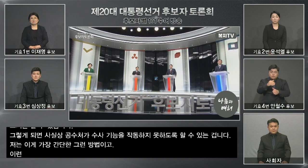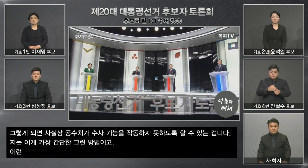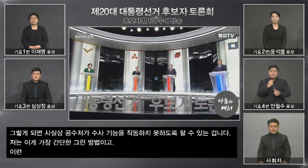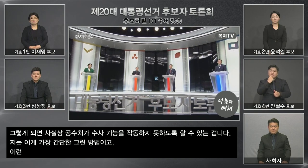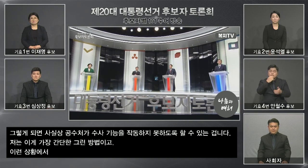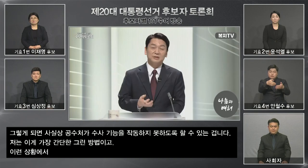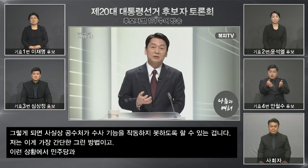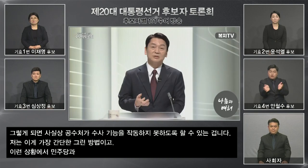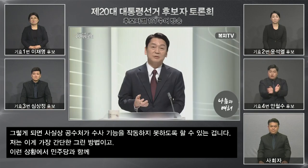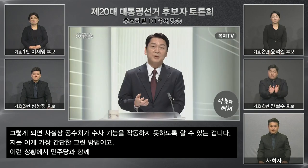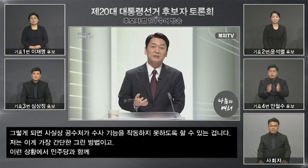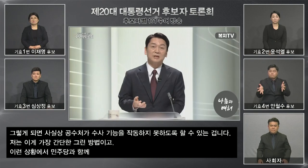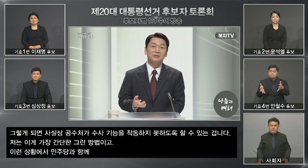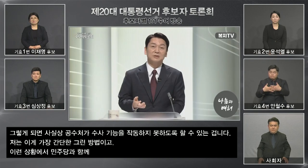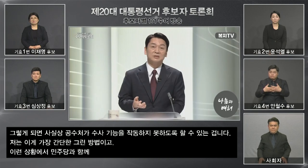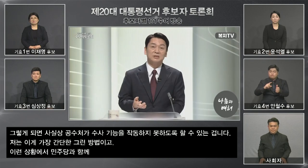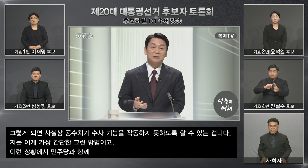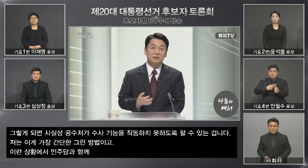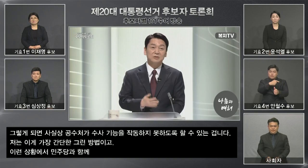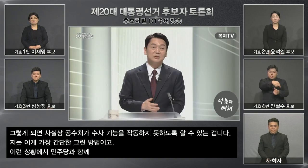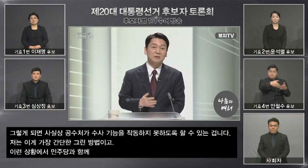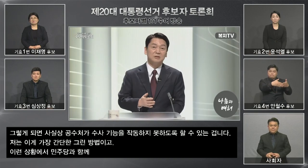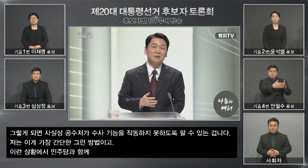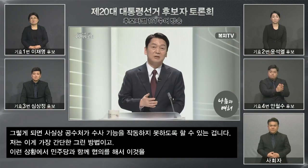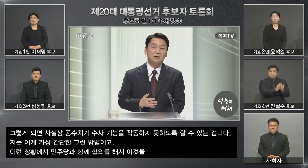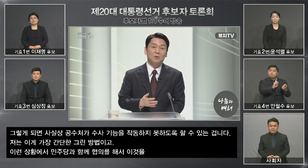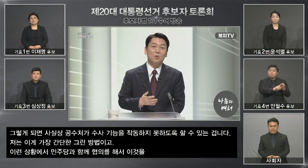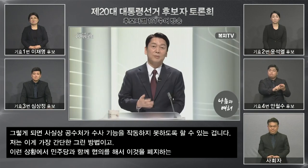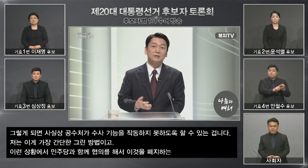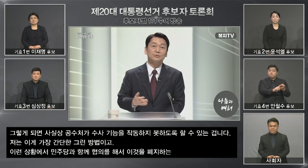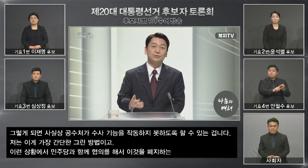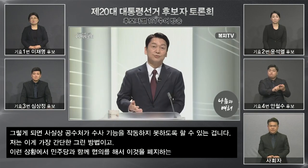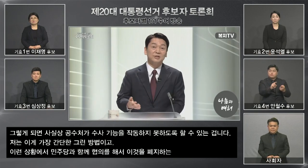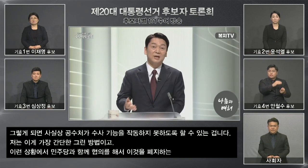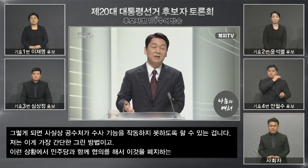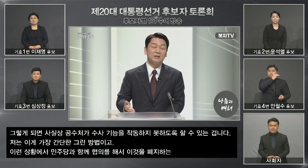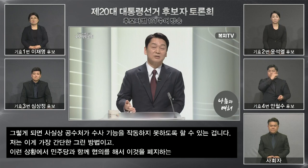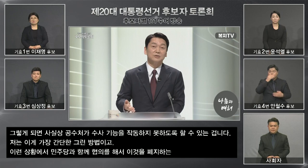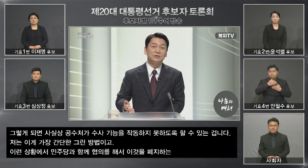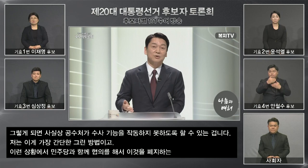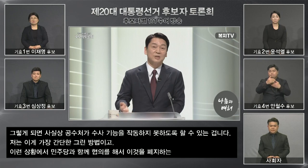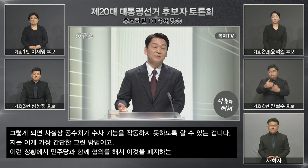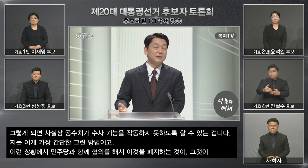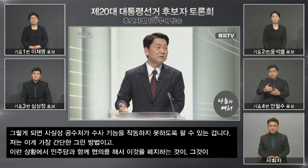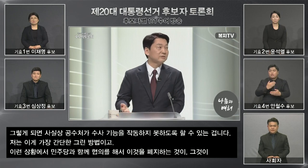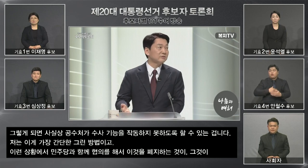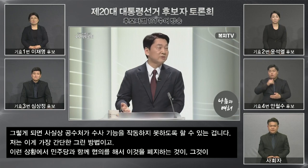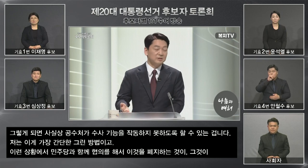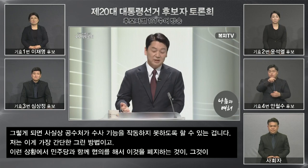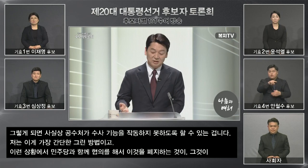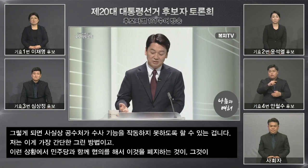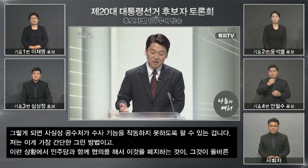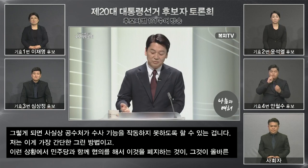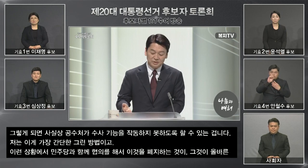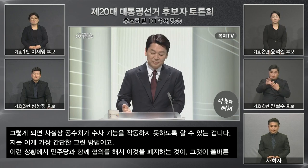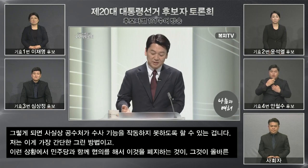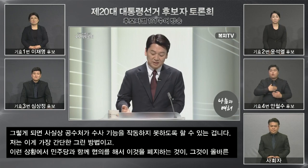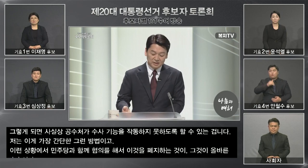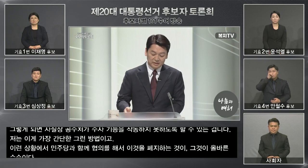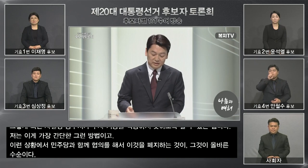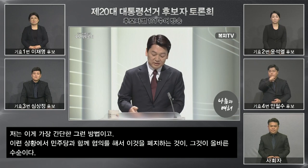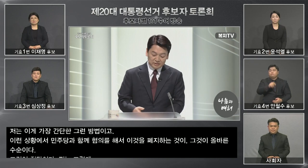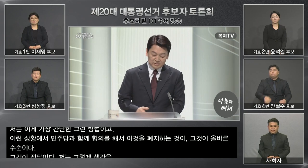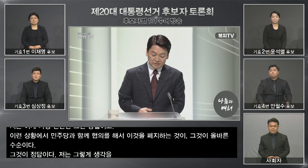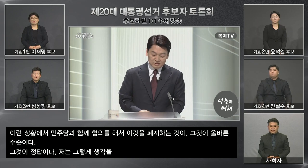협의를 해서 이것을 폐지하는 것이 그것이 올바른 수순이다. 그것이 정답이다. 저는 그렇게 생각을 하고